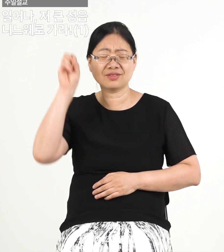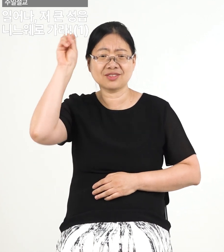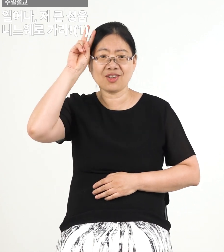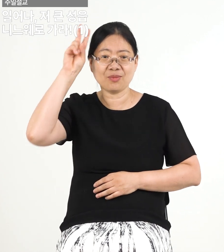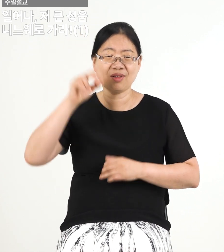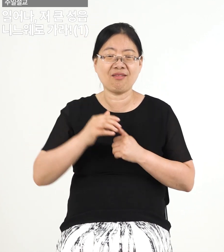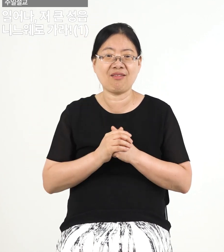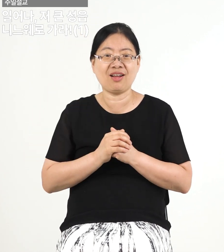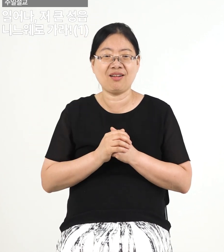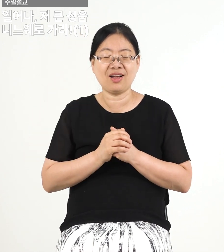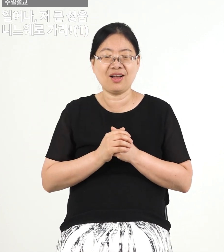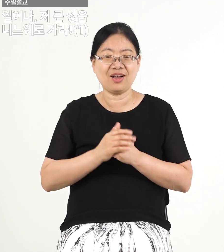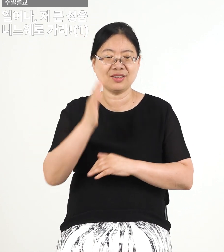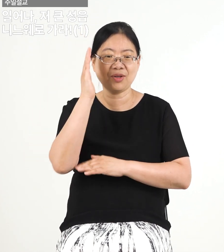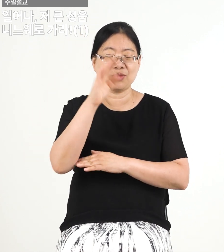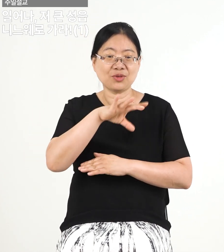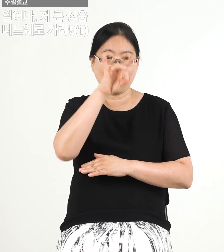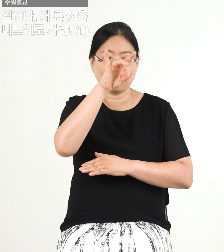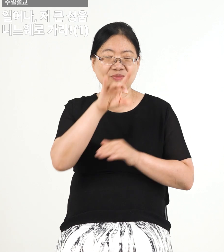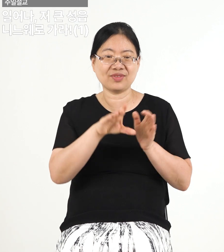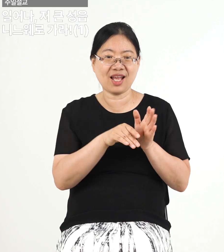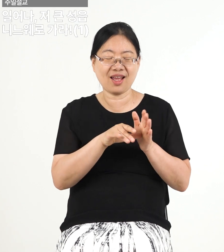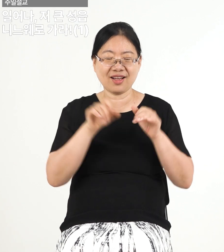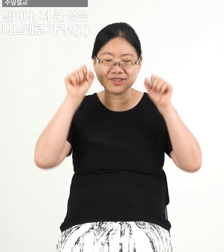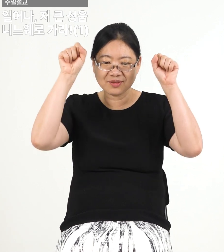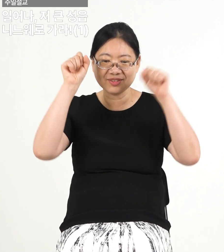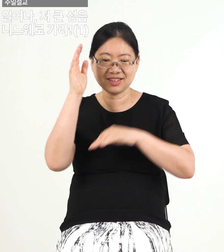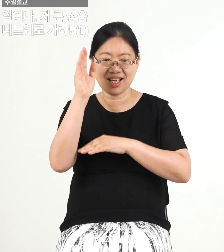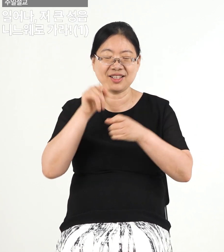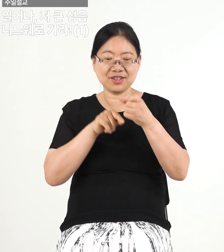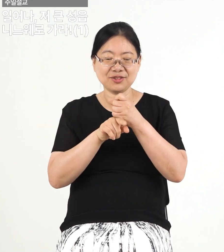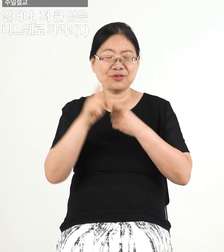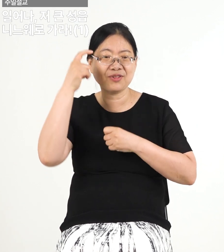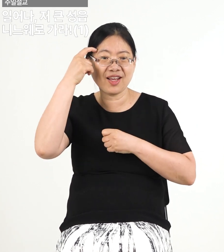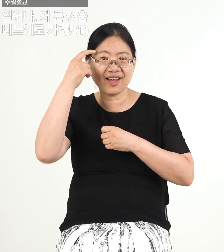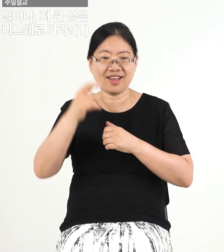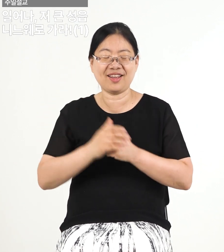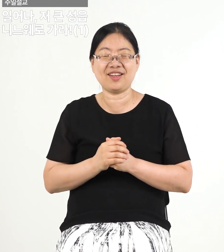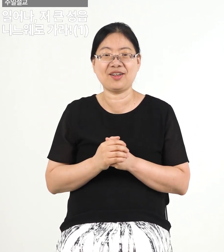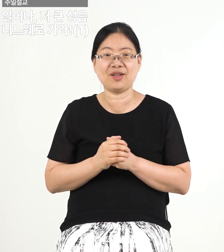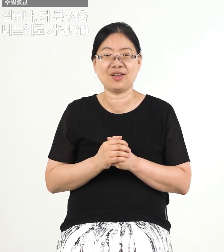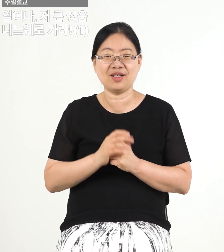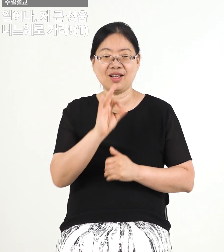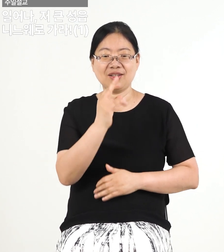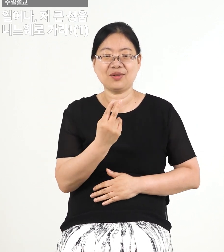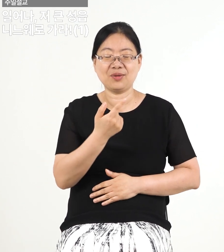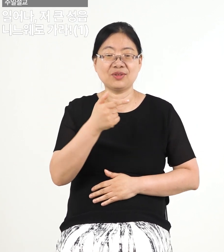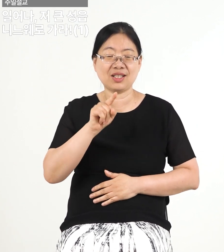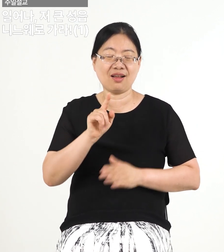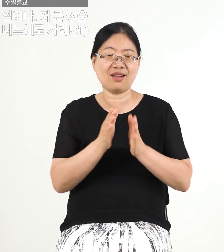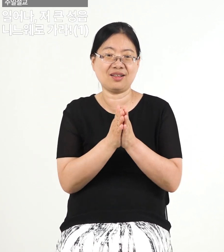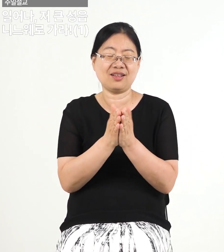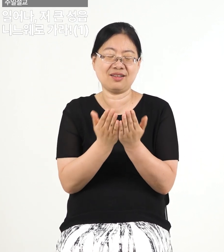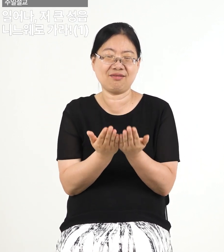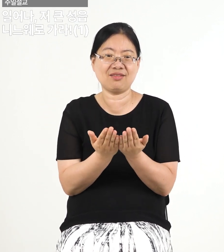갑자기 그 설교 도입에 스포츠 얘기를 왜 하느냐? 이